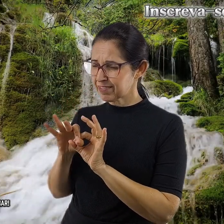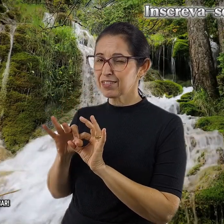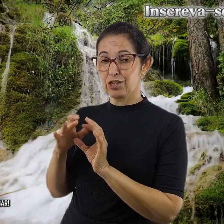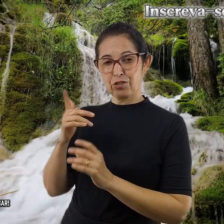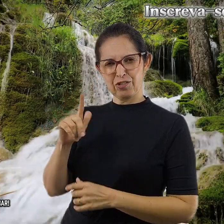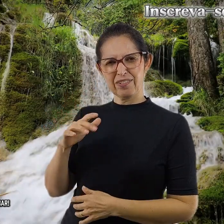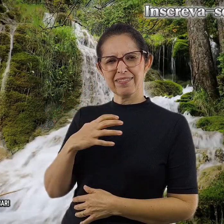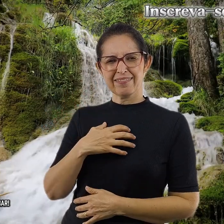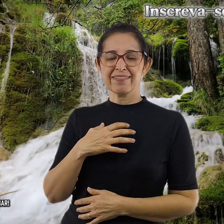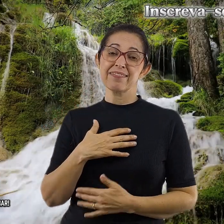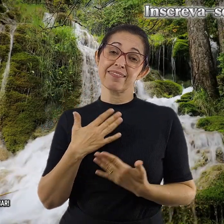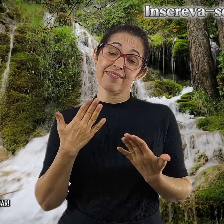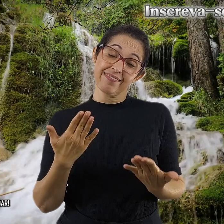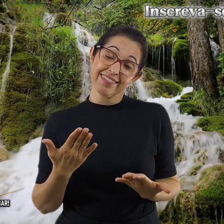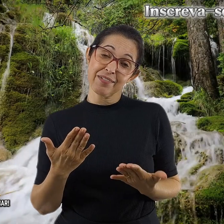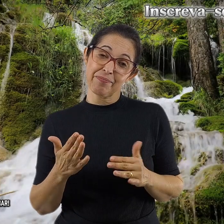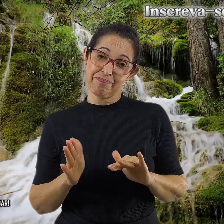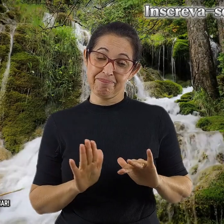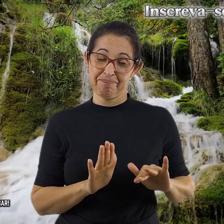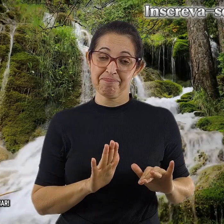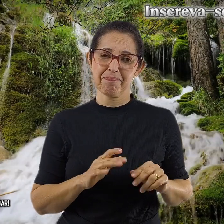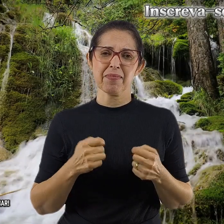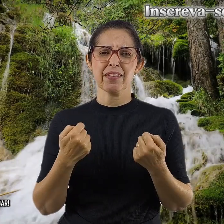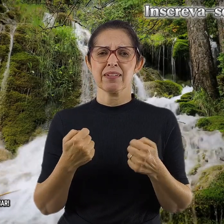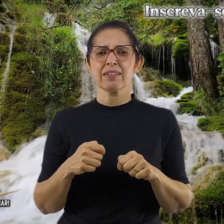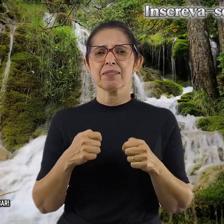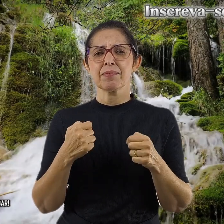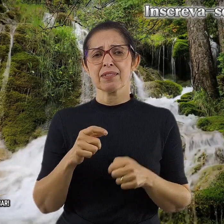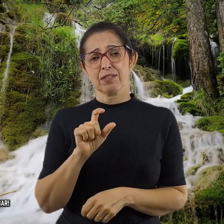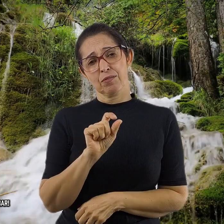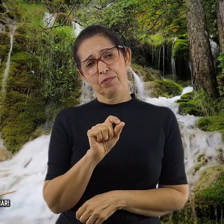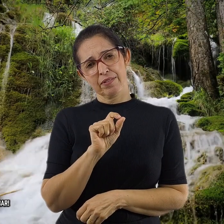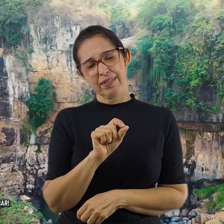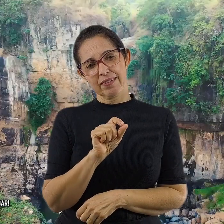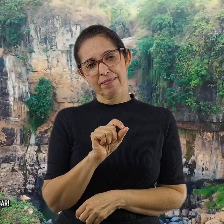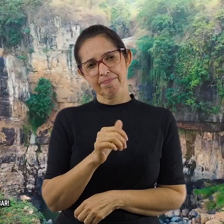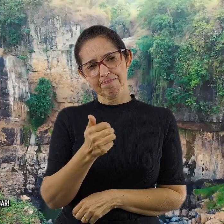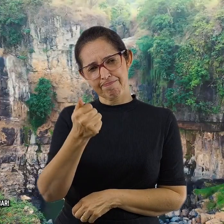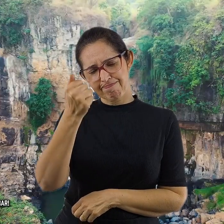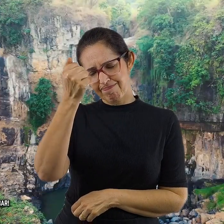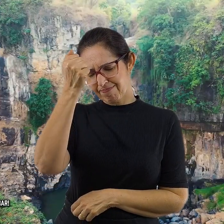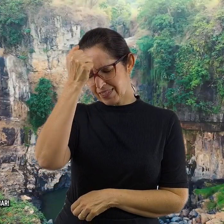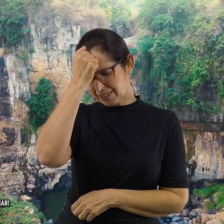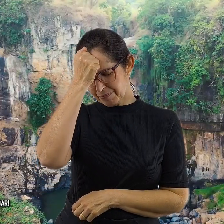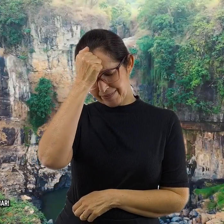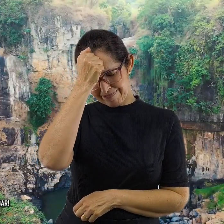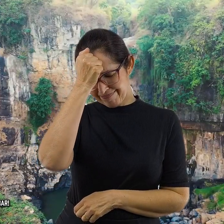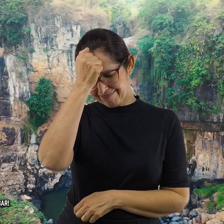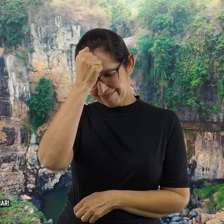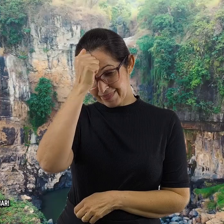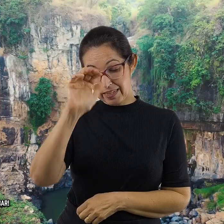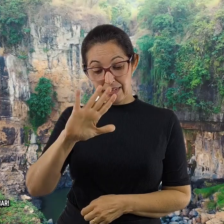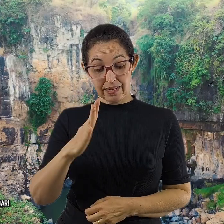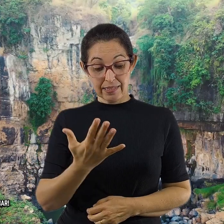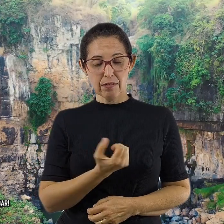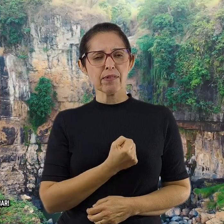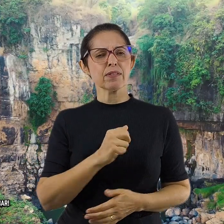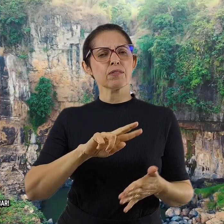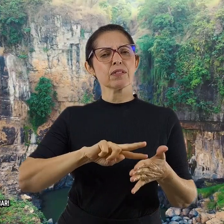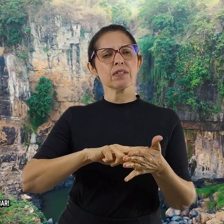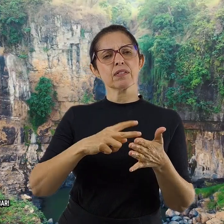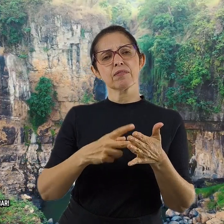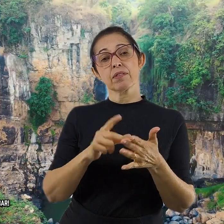Jesus. Irmão, se não tiver o arrependimento, salvação é você olhar para